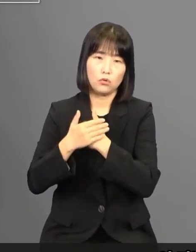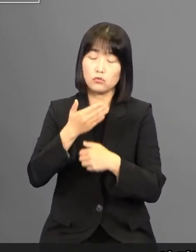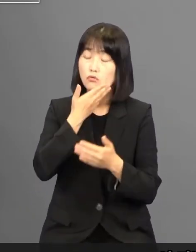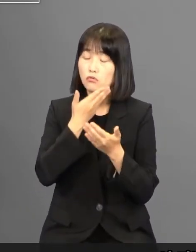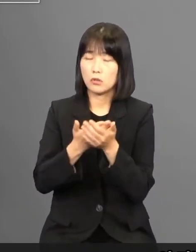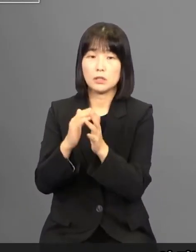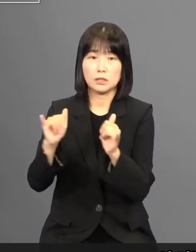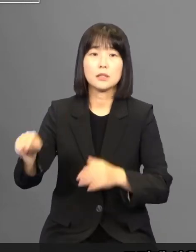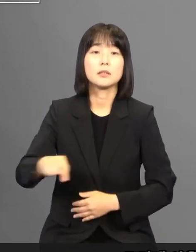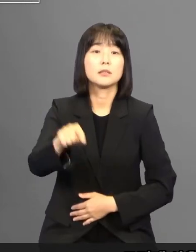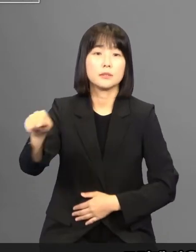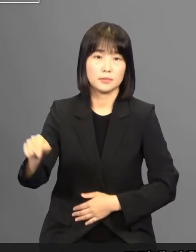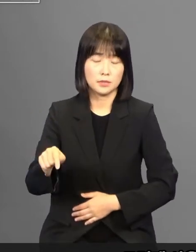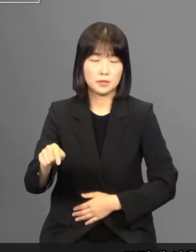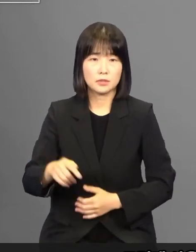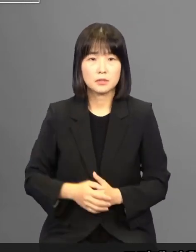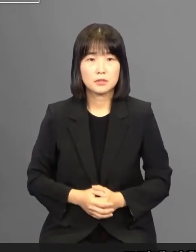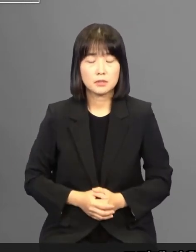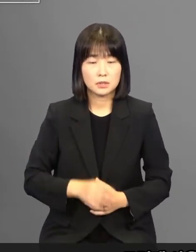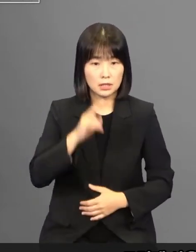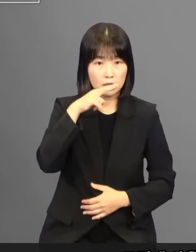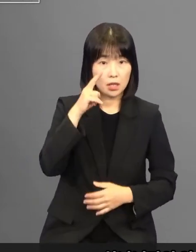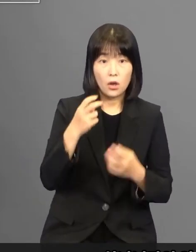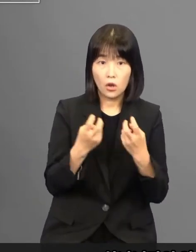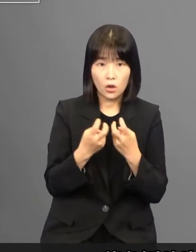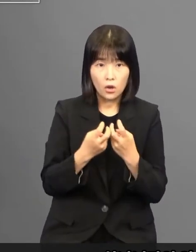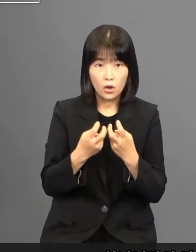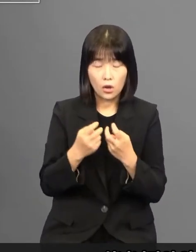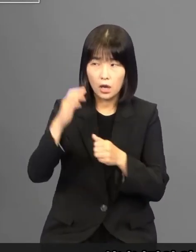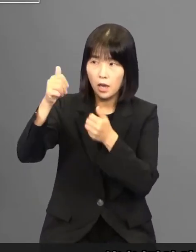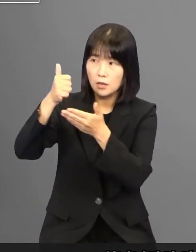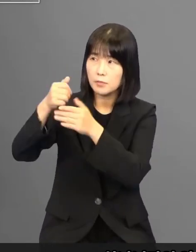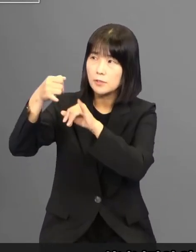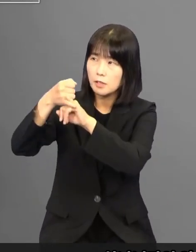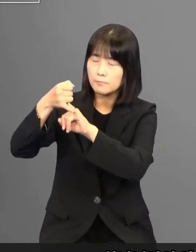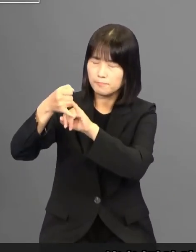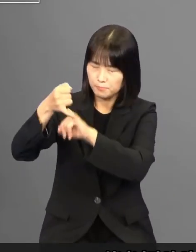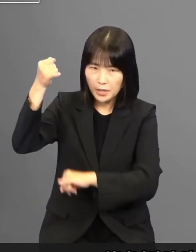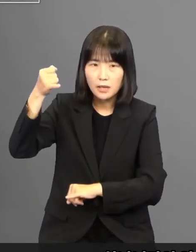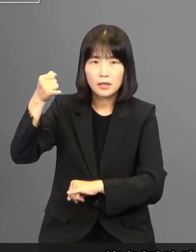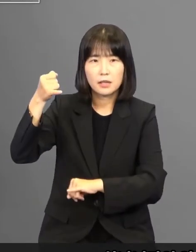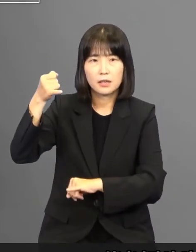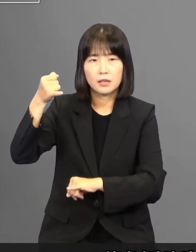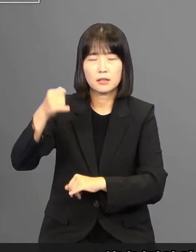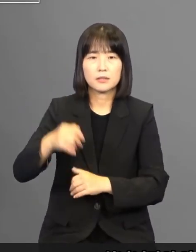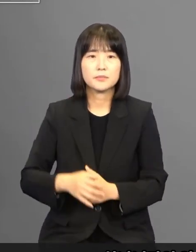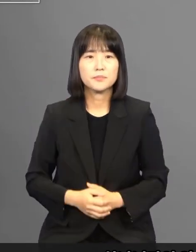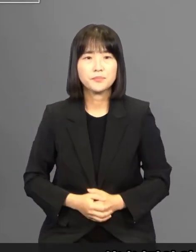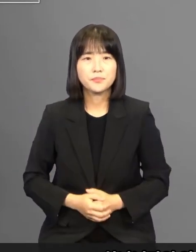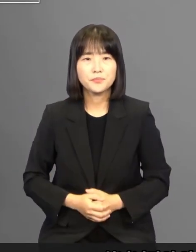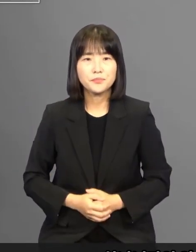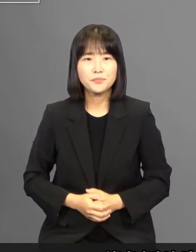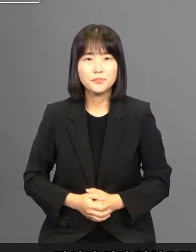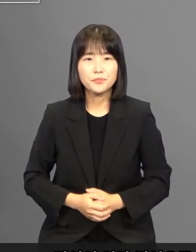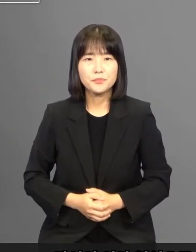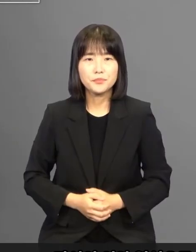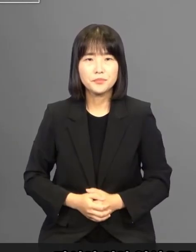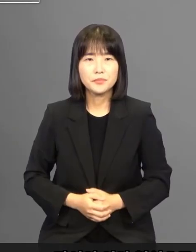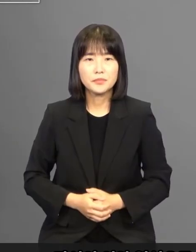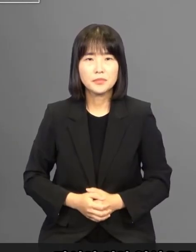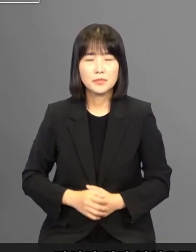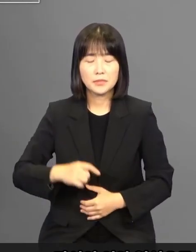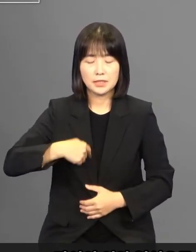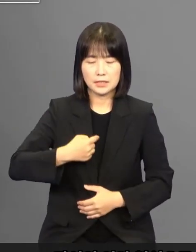기브온 족속입니다. 자, 그런데 사울이 어떻게 했다고요? 하나님과의 약속을, 언약을 어기고 깨고